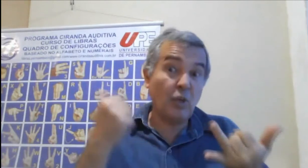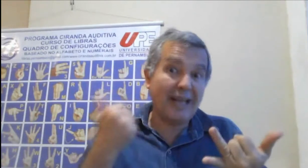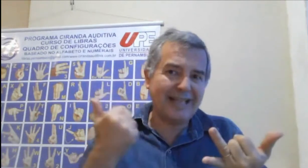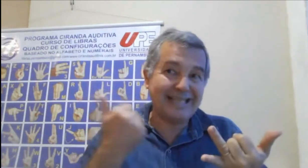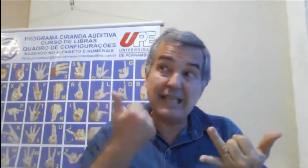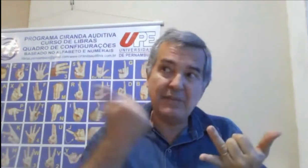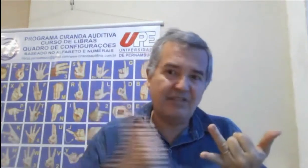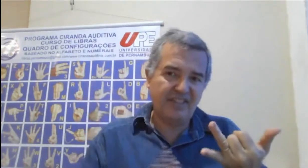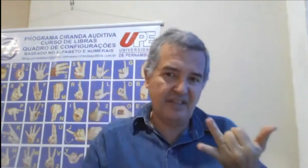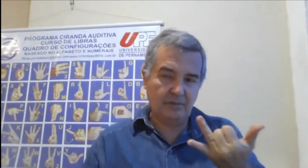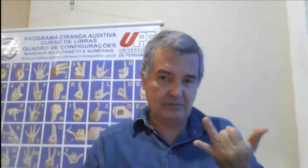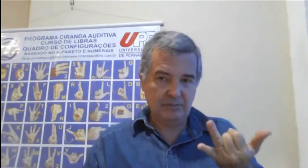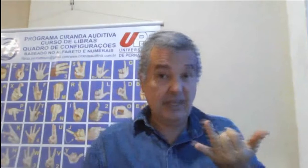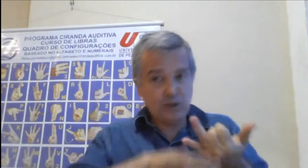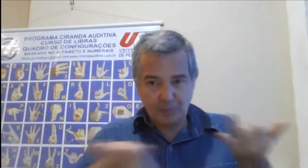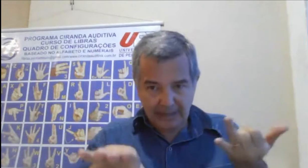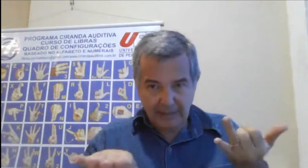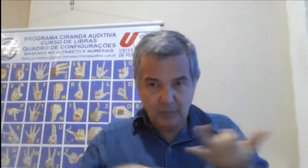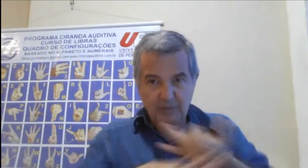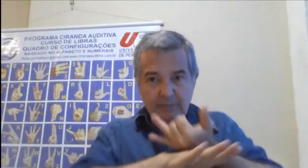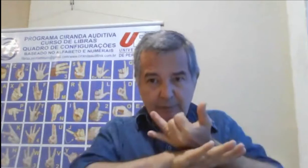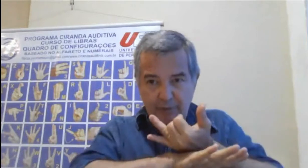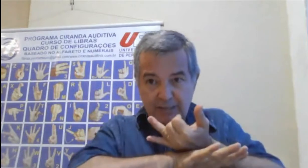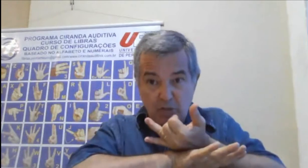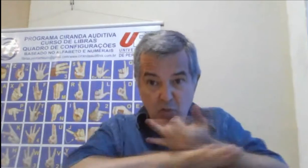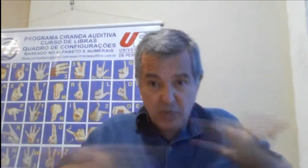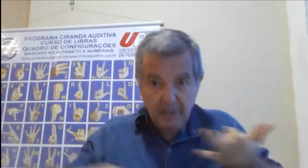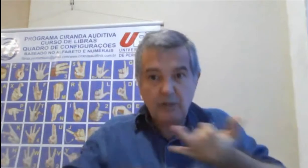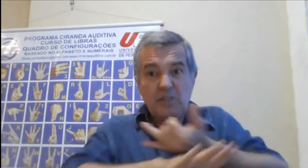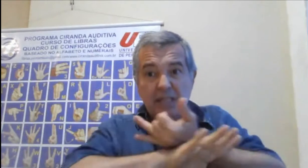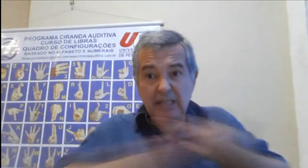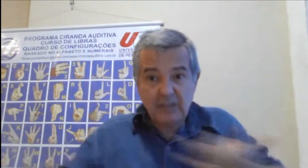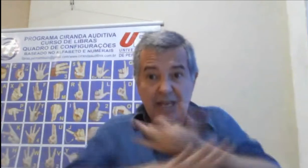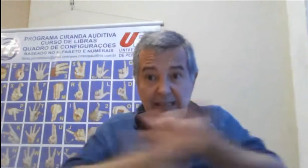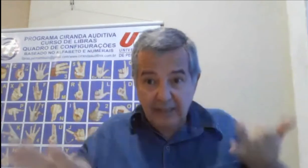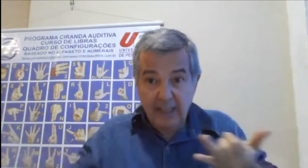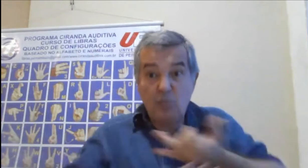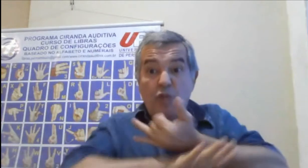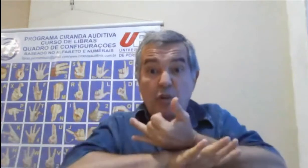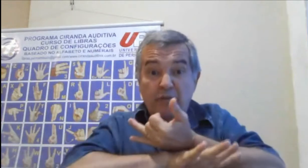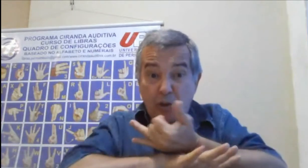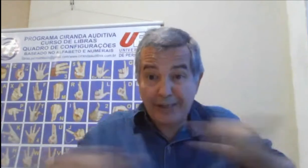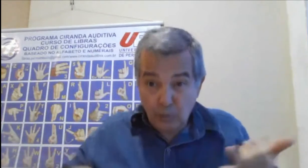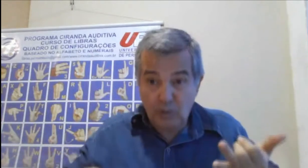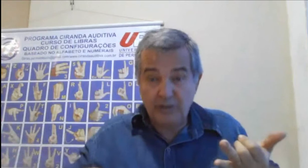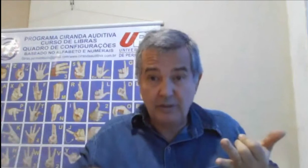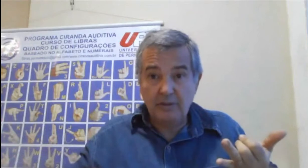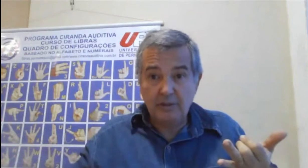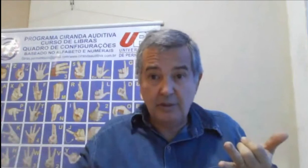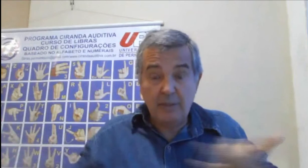o Letras Libras da Federal, que é só para dar diploma, né? Porque formação nenhuma, não ensina Libras, nada. É uma falcatrua.